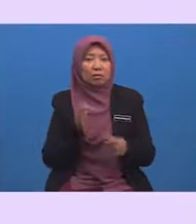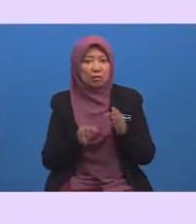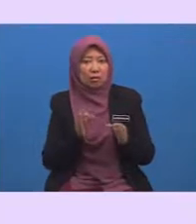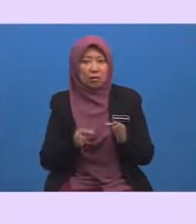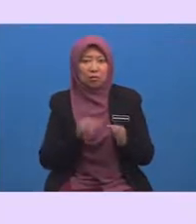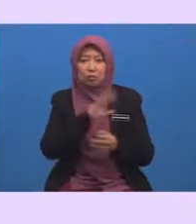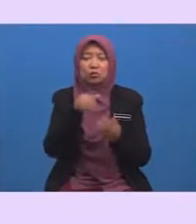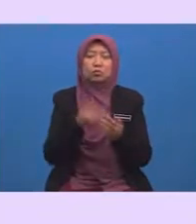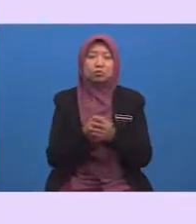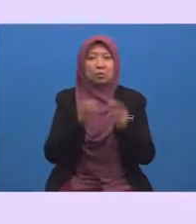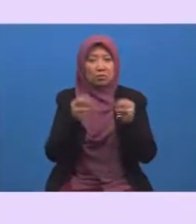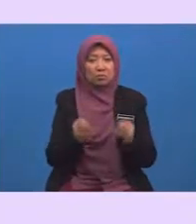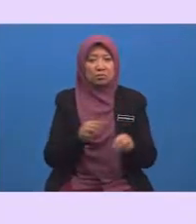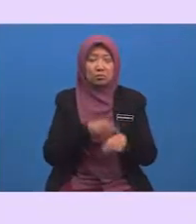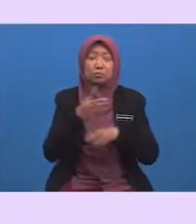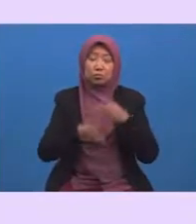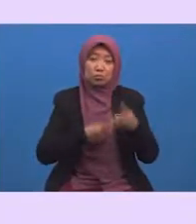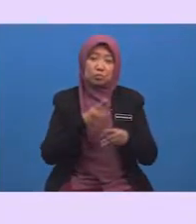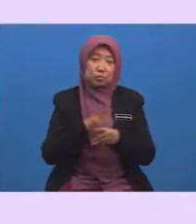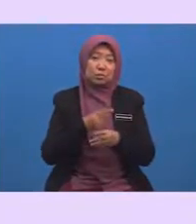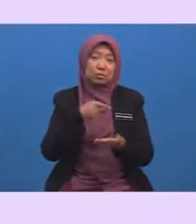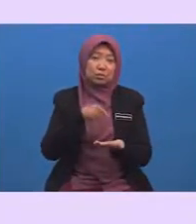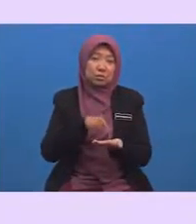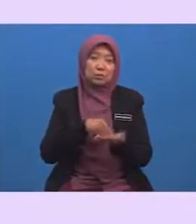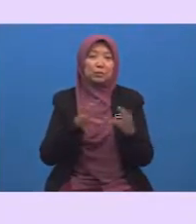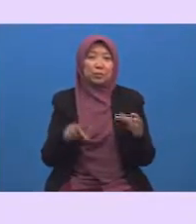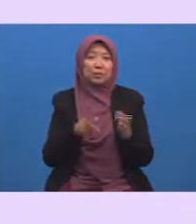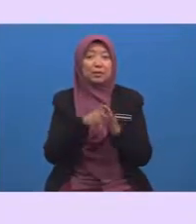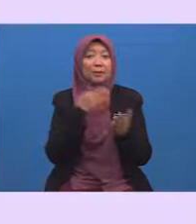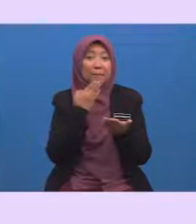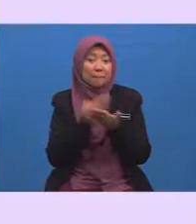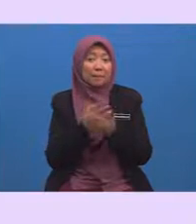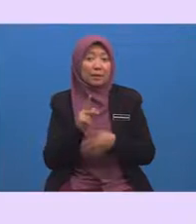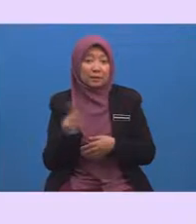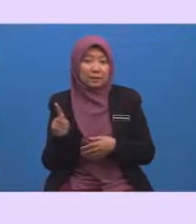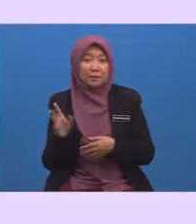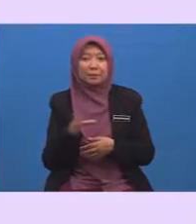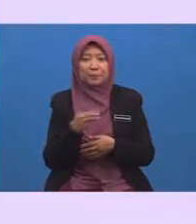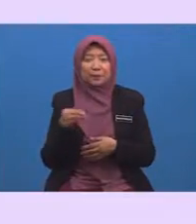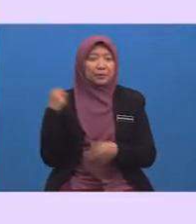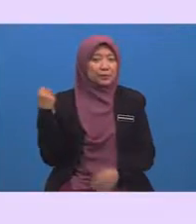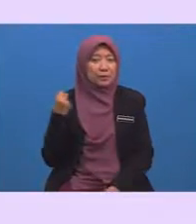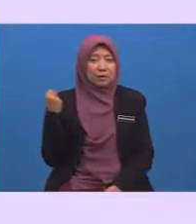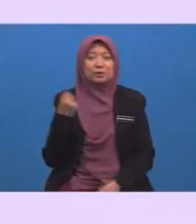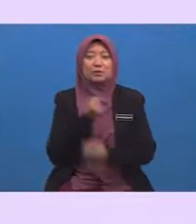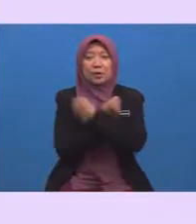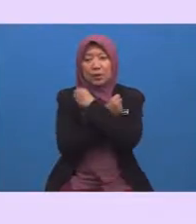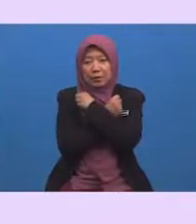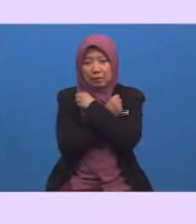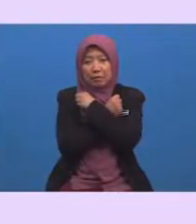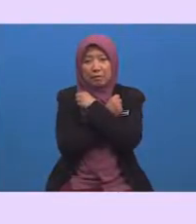semua manusia di dunia ini melakukan kebaikan dan sentiasa sayang